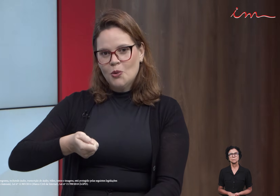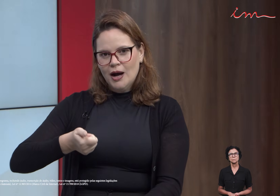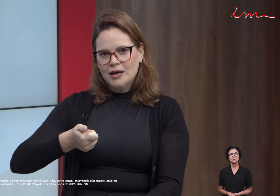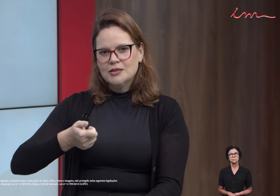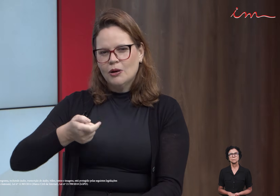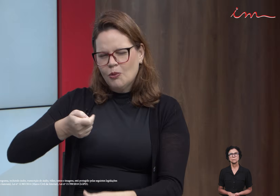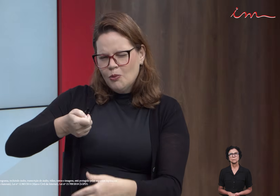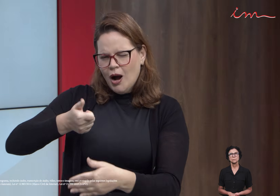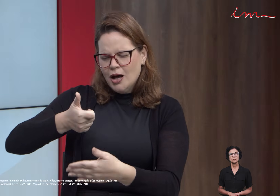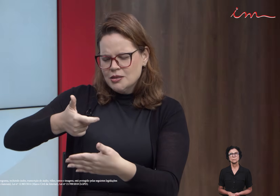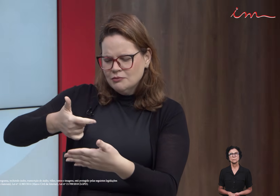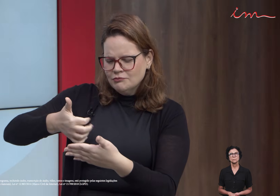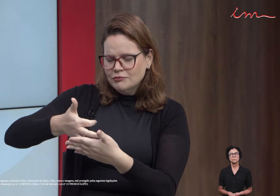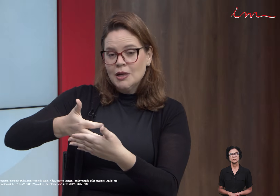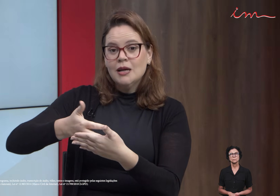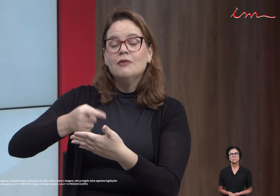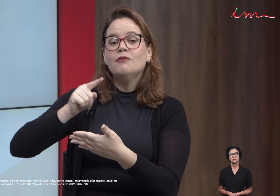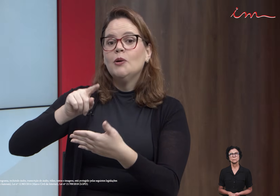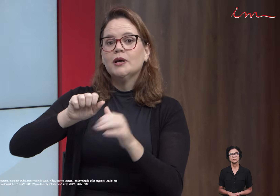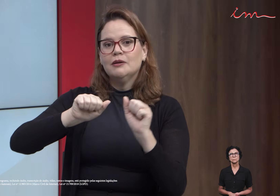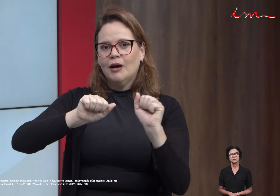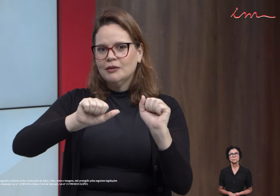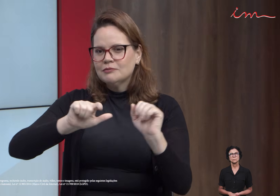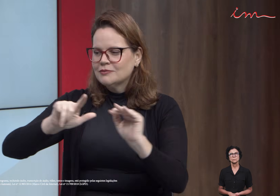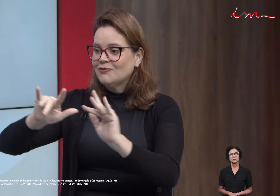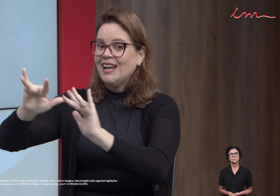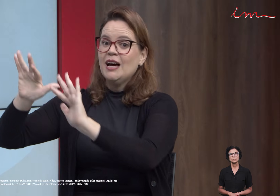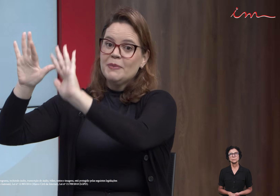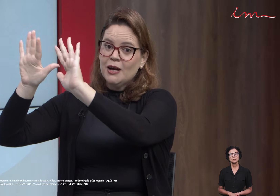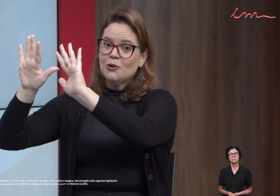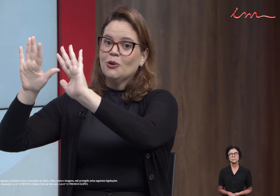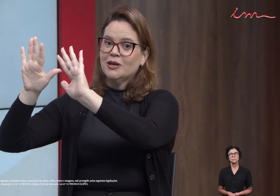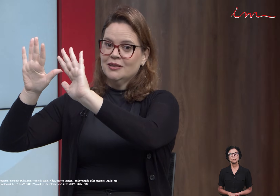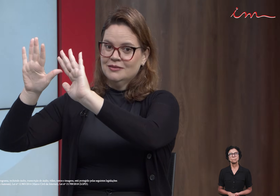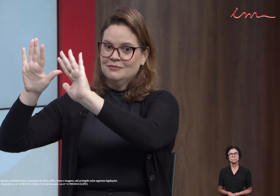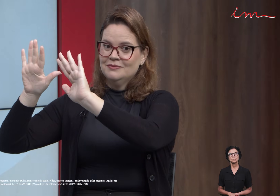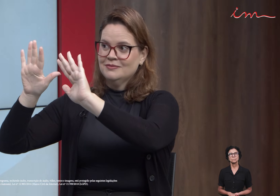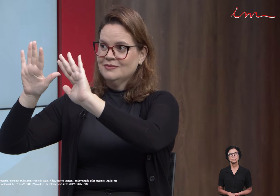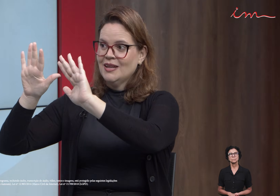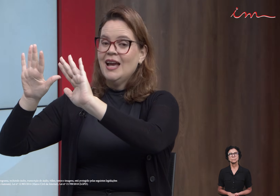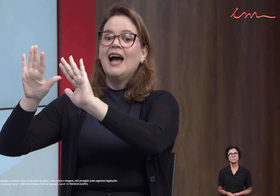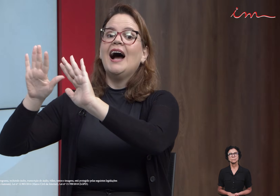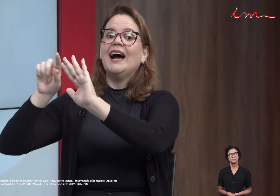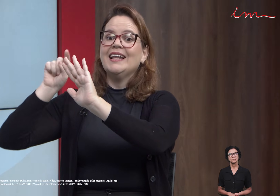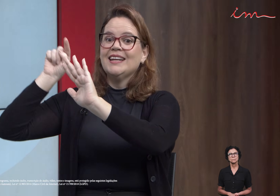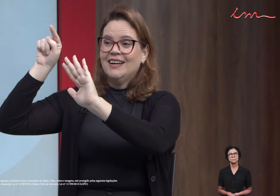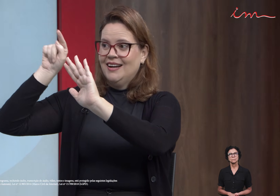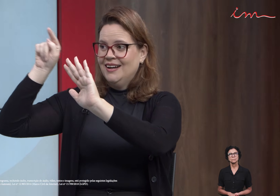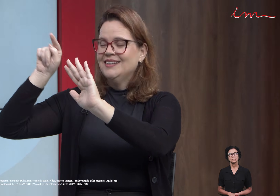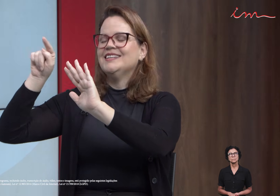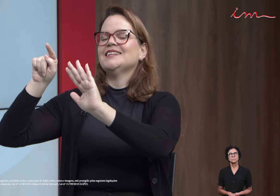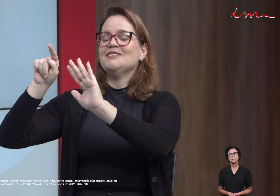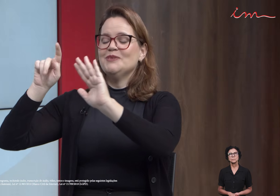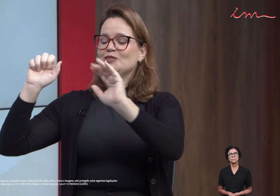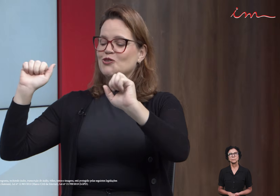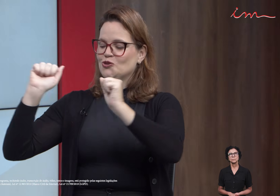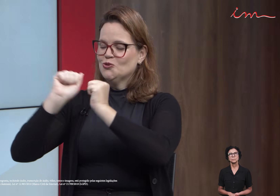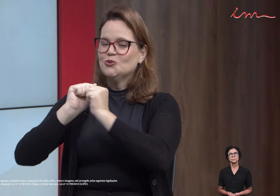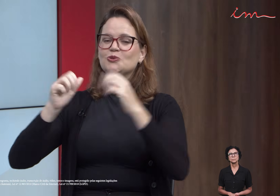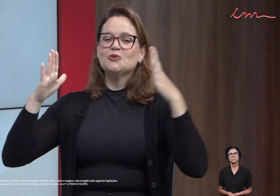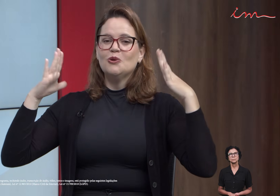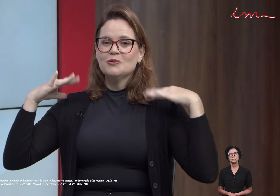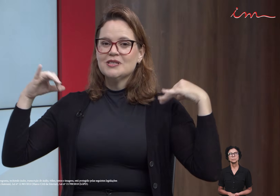exatamente, quase, ó, quase, vai o quê? Vai lá para a glória. Aí juntos lá na Aí glória. lá,